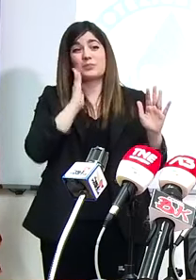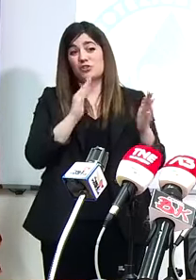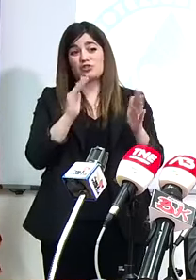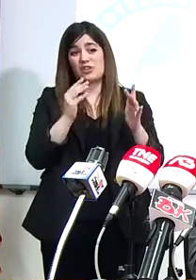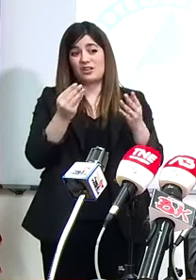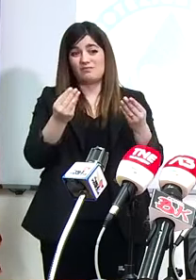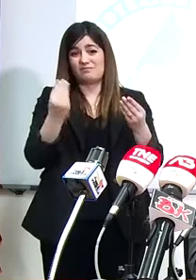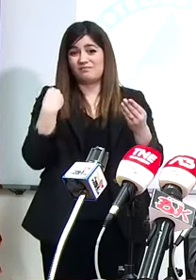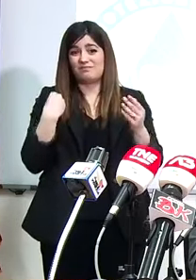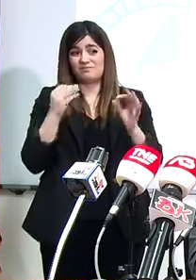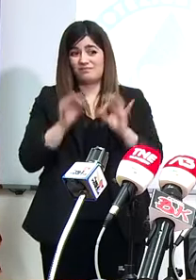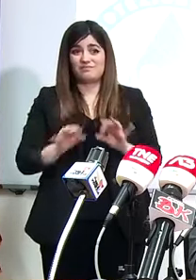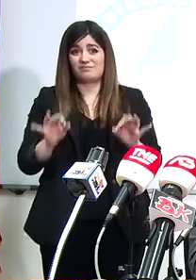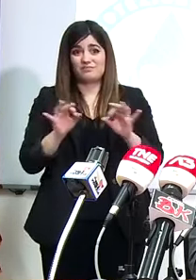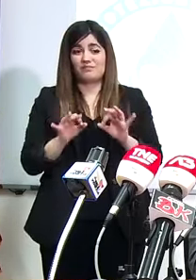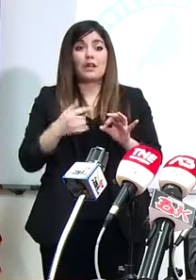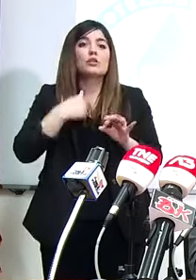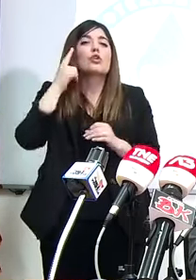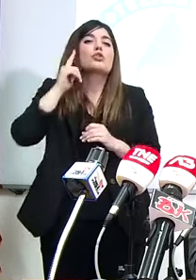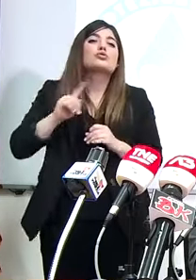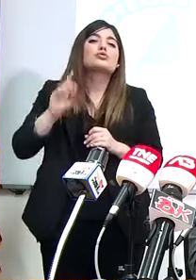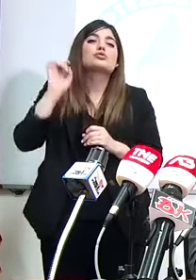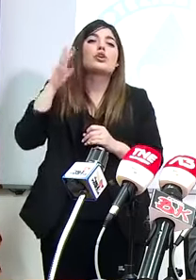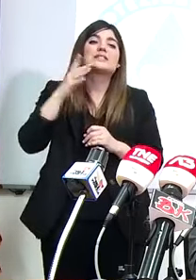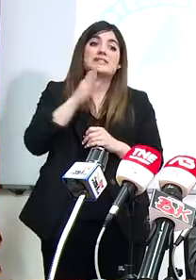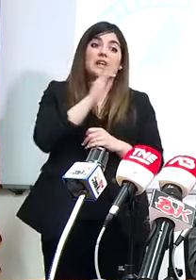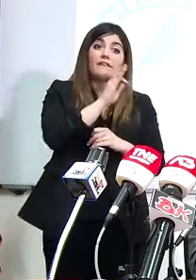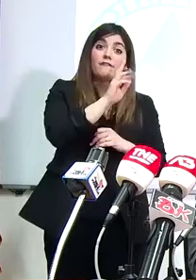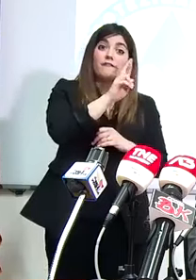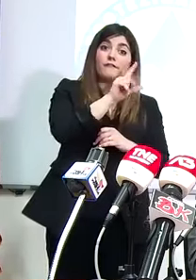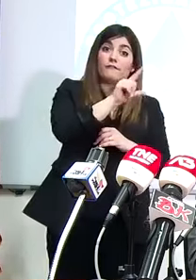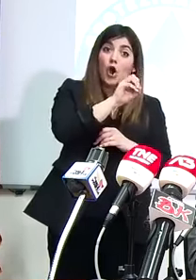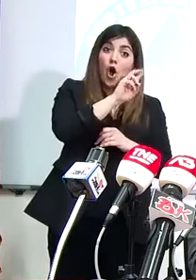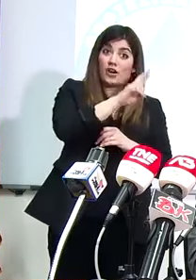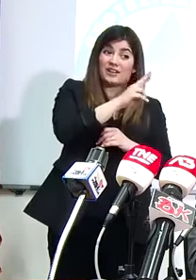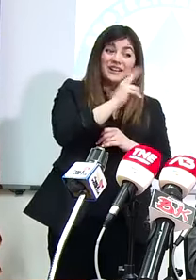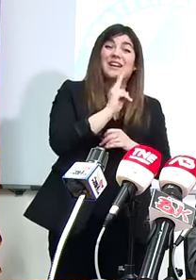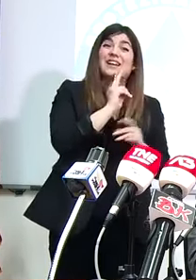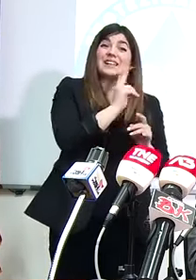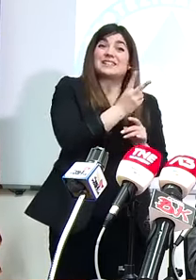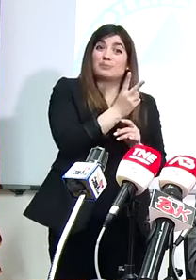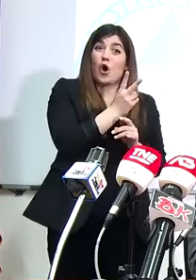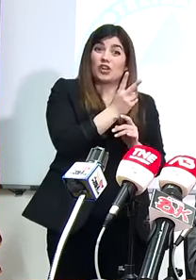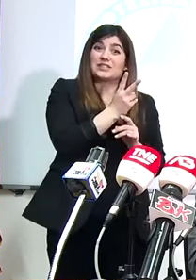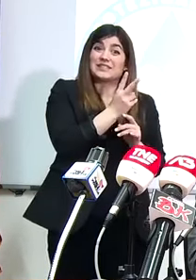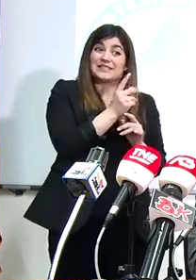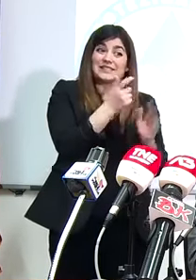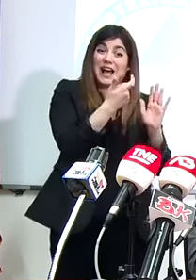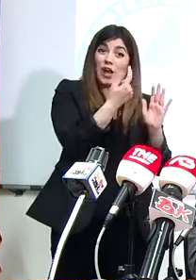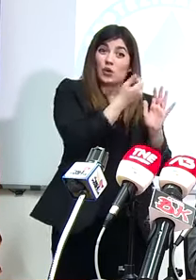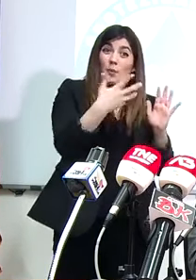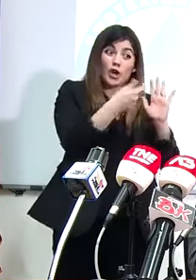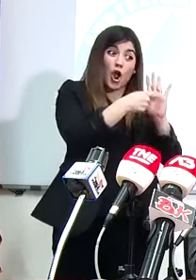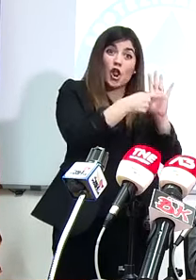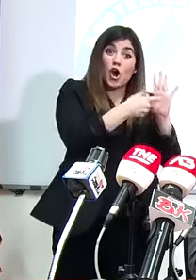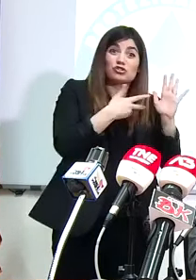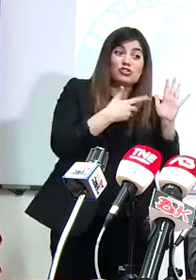so neanche se ha avuto risposta sui lotti e vi dico anche questo perché non so perché l'ho visto di sfuggita